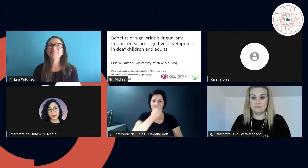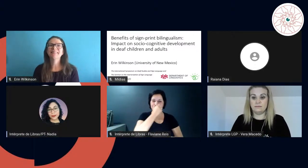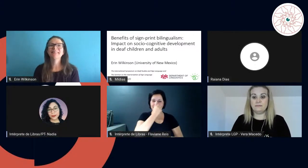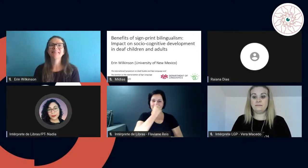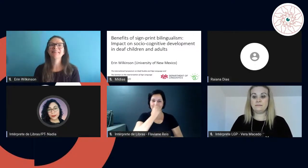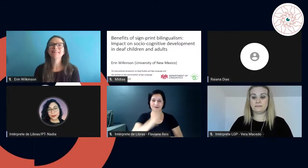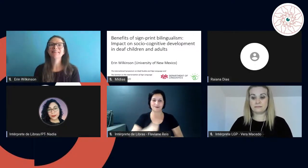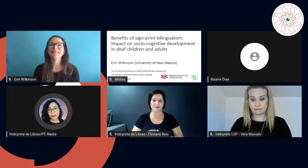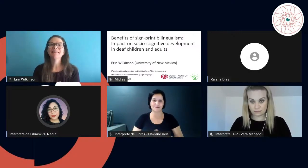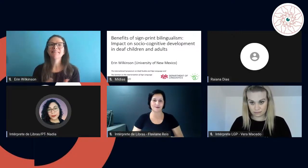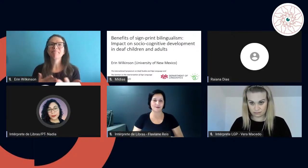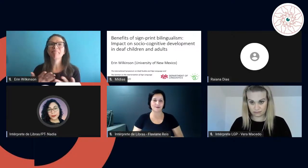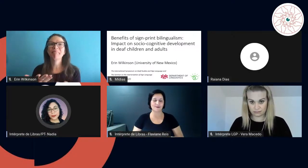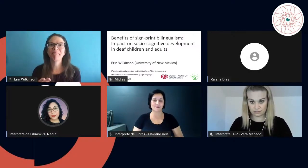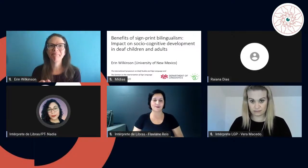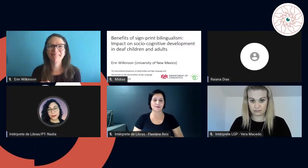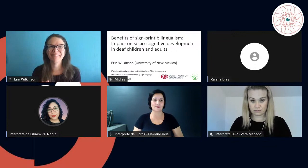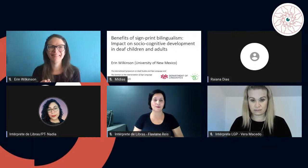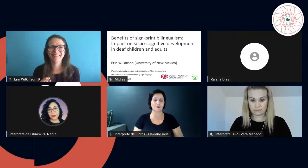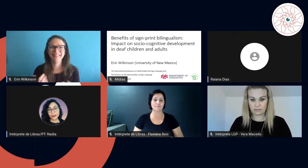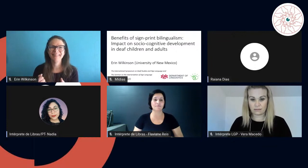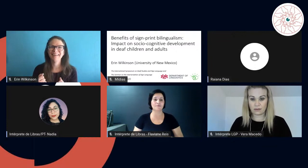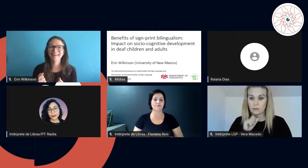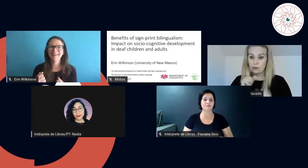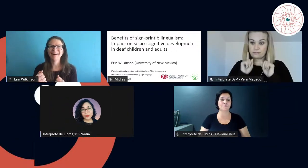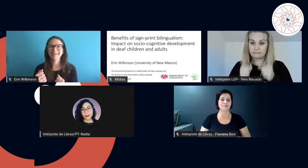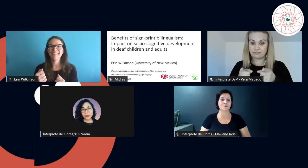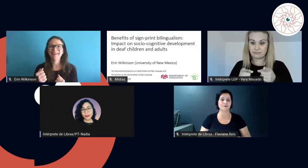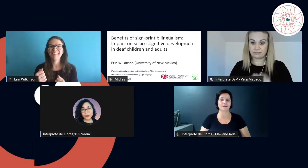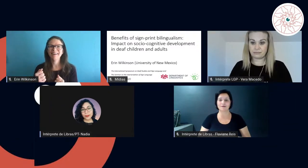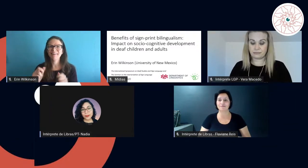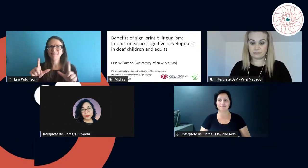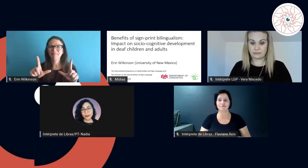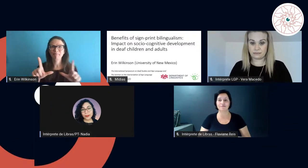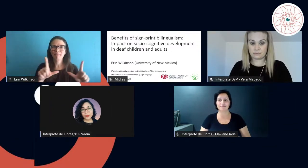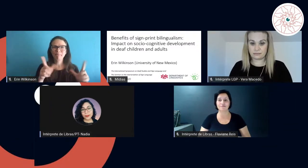partilhado. Pode, pode passar a apresentação, por favor.